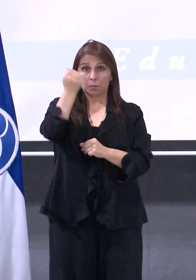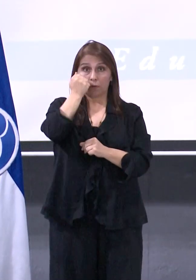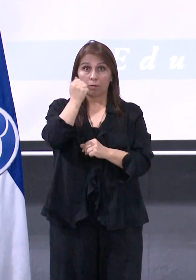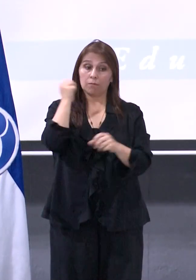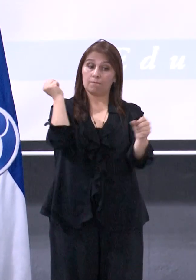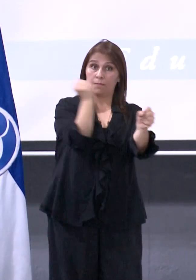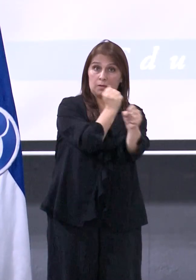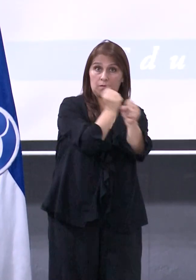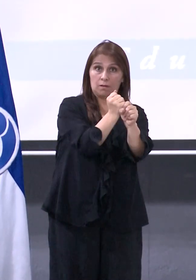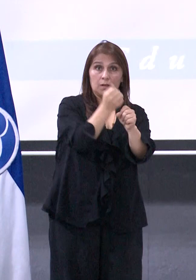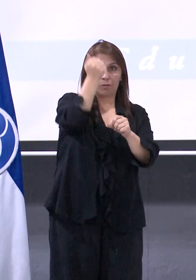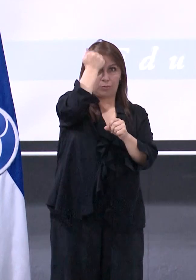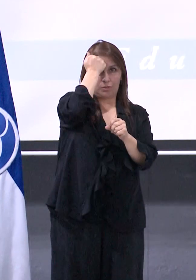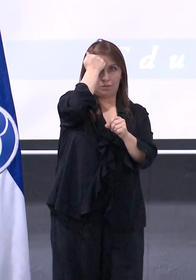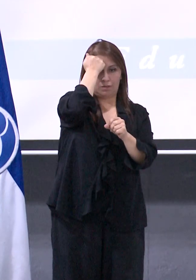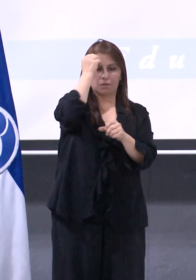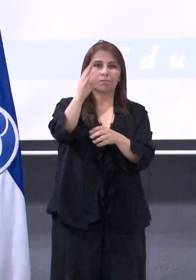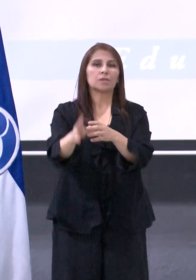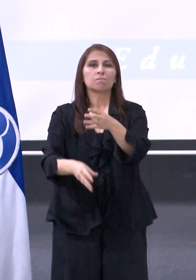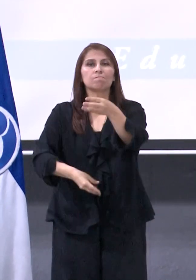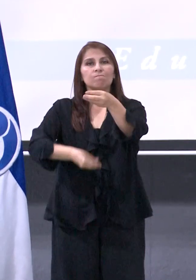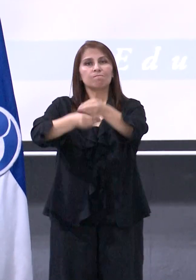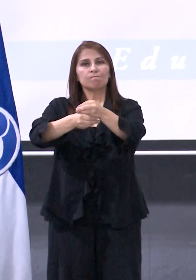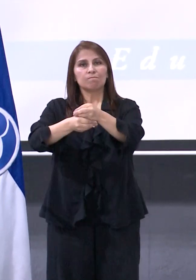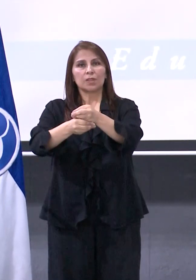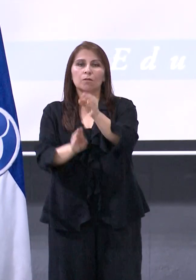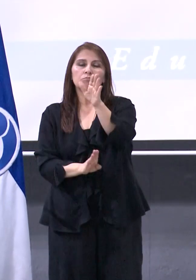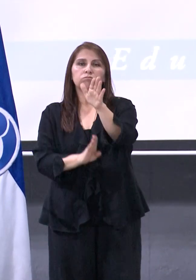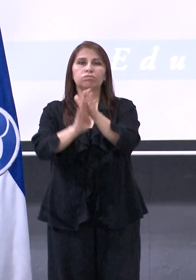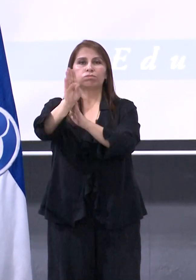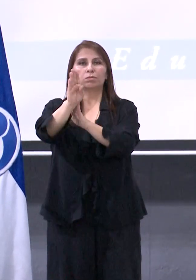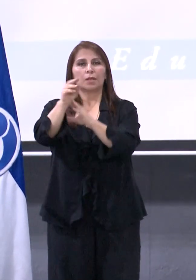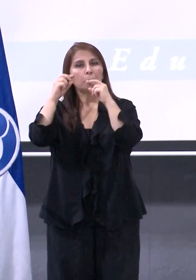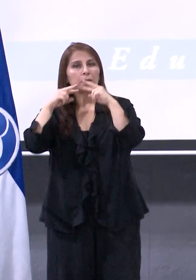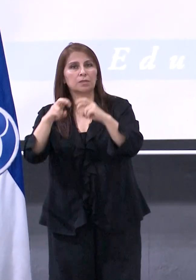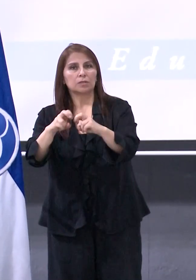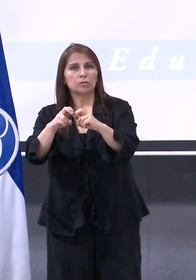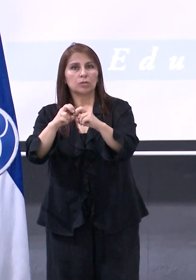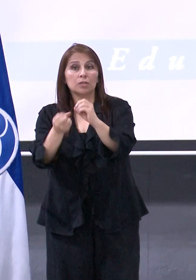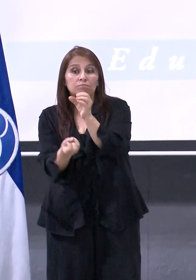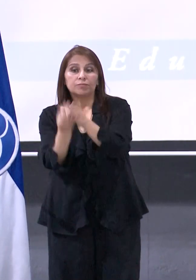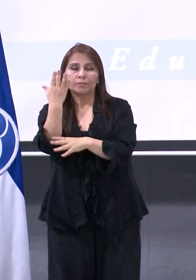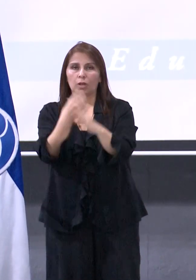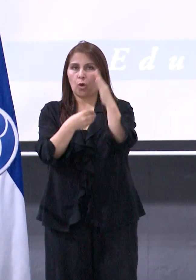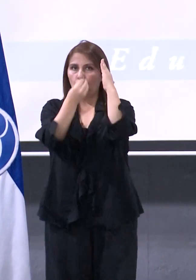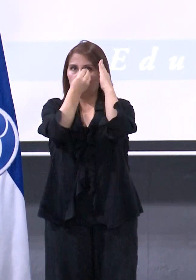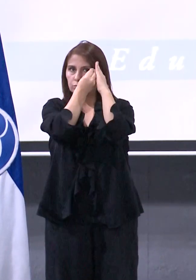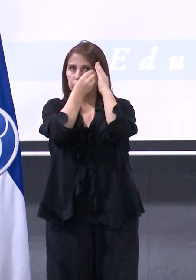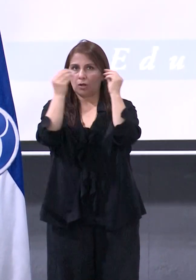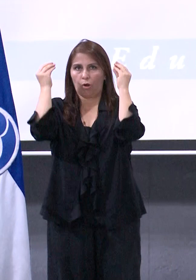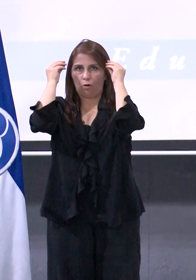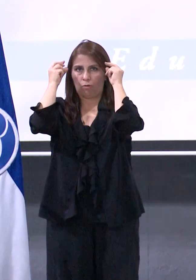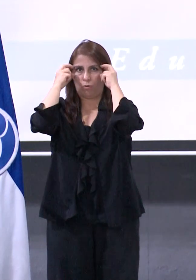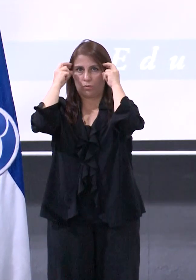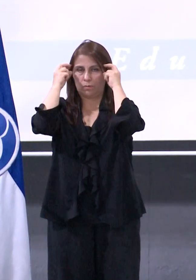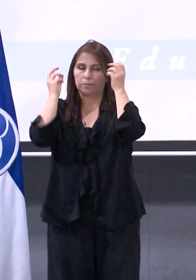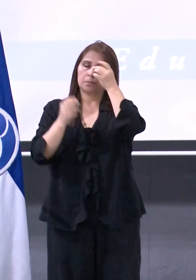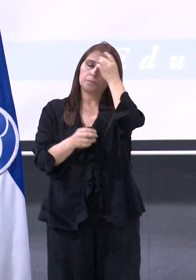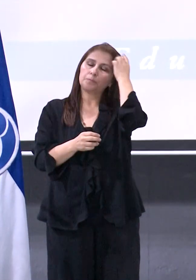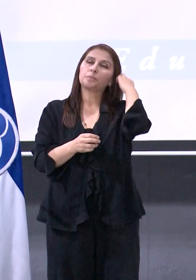empieza a desarrollar conocimiento e investiga a partir de la investigación su carácter